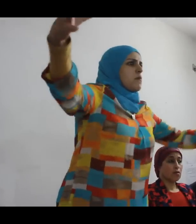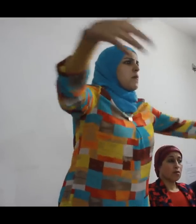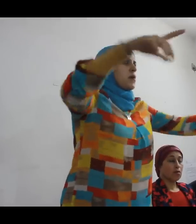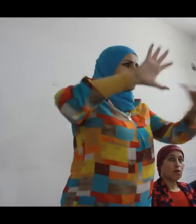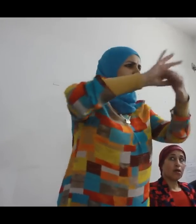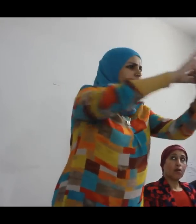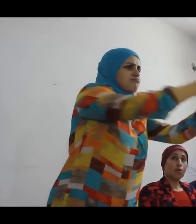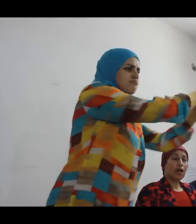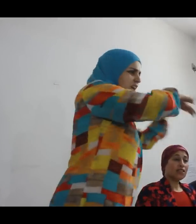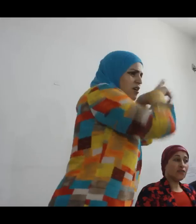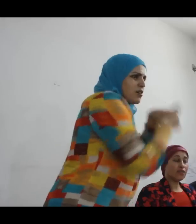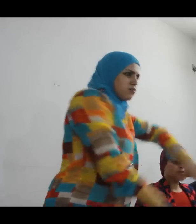متر والهدف